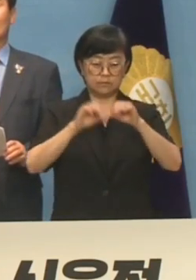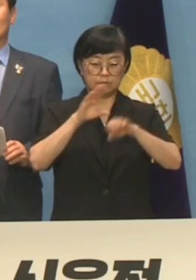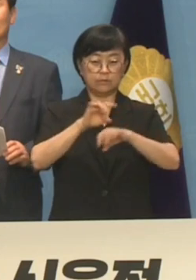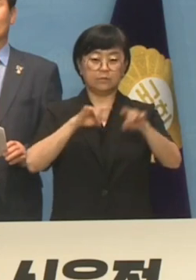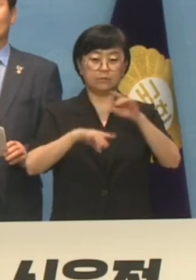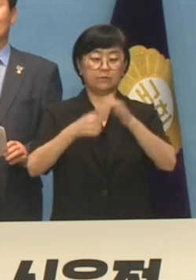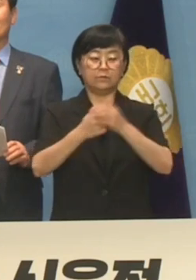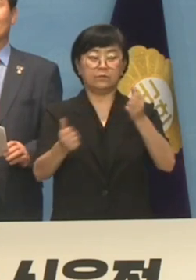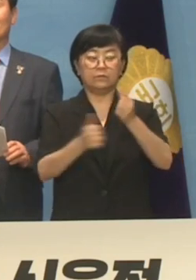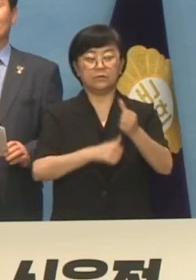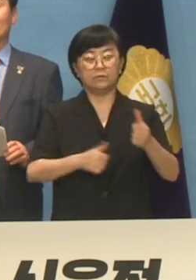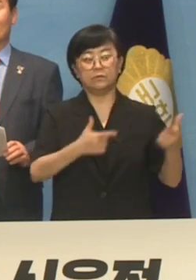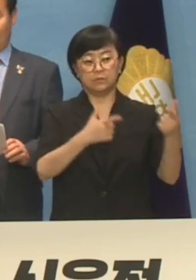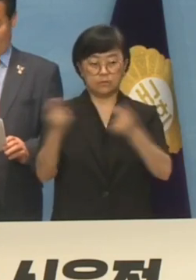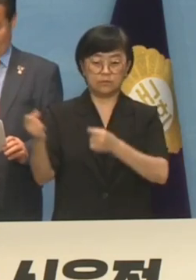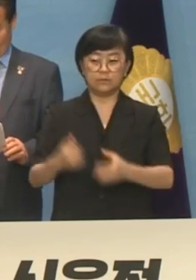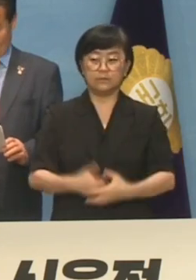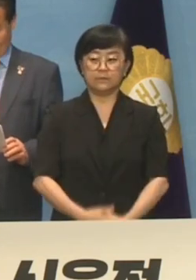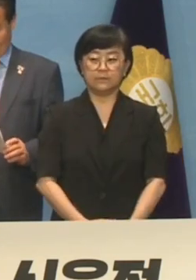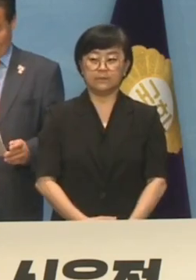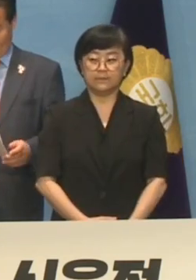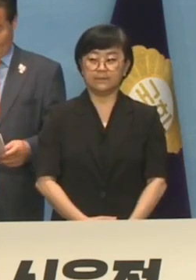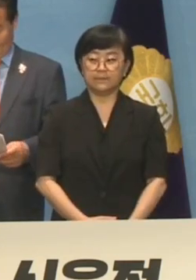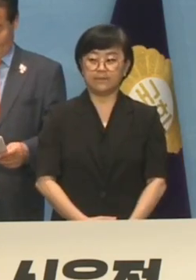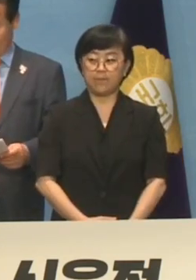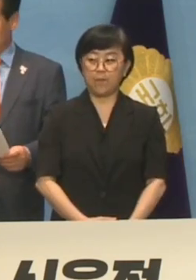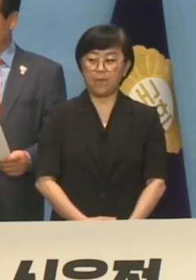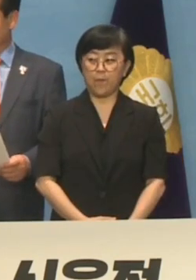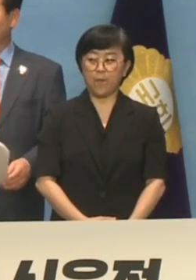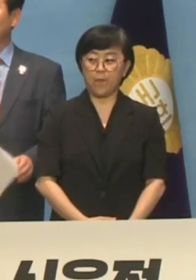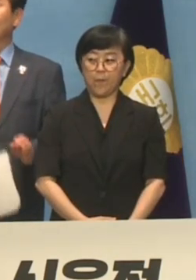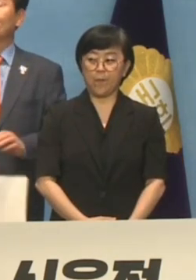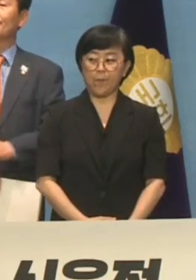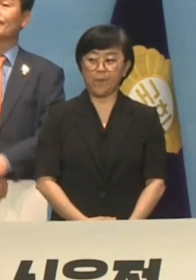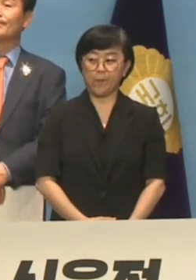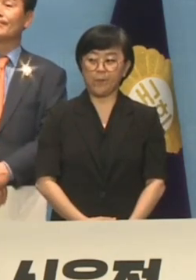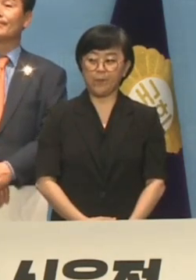과학기술정보방송통신위원회 더불어민주당 의원 1동.